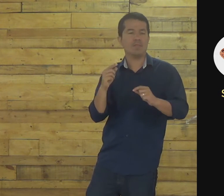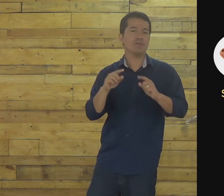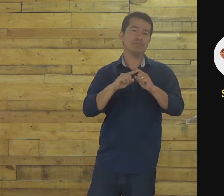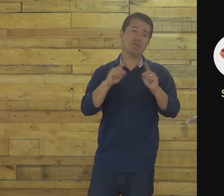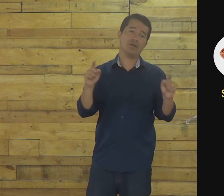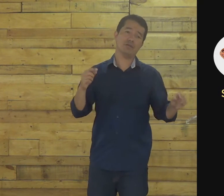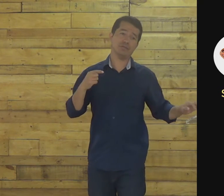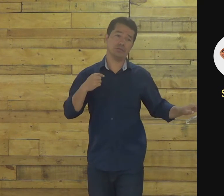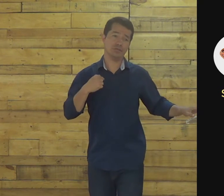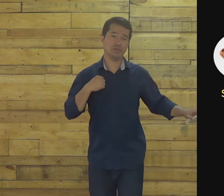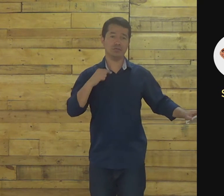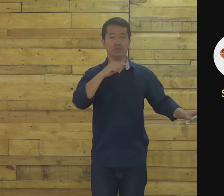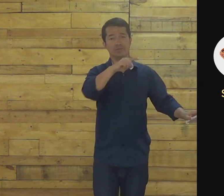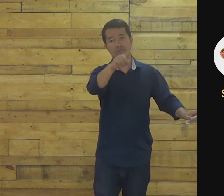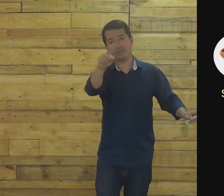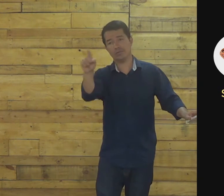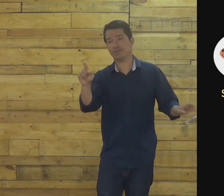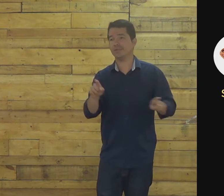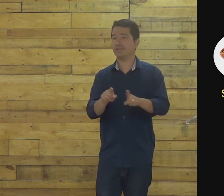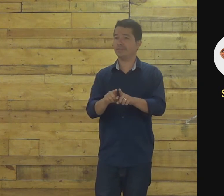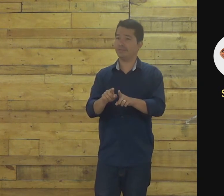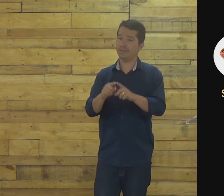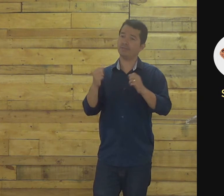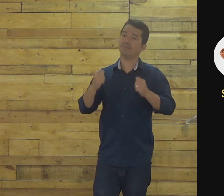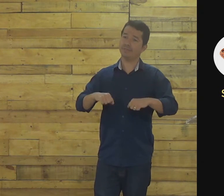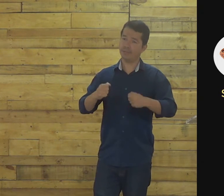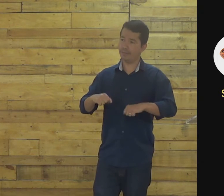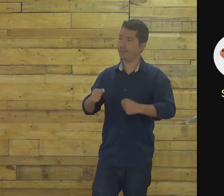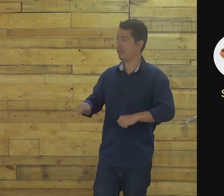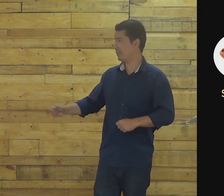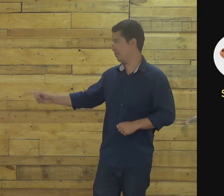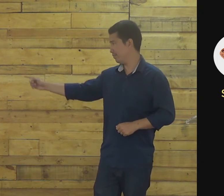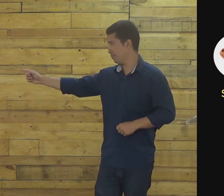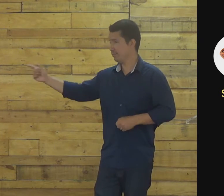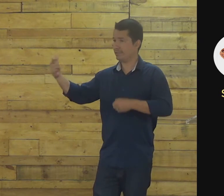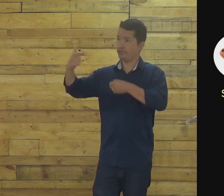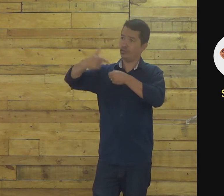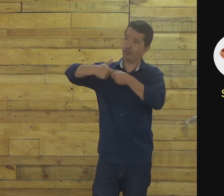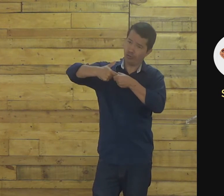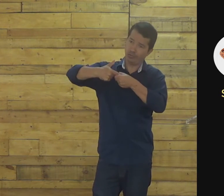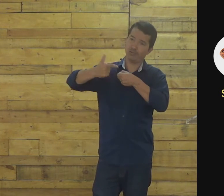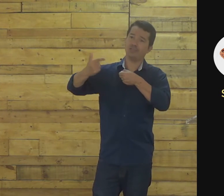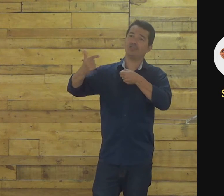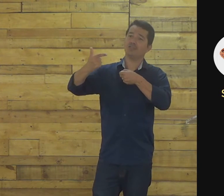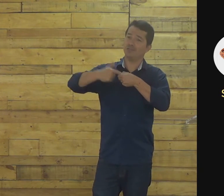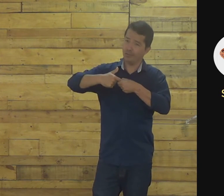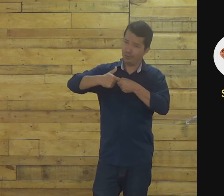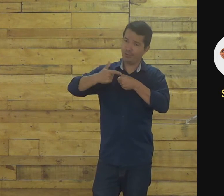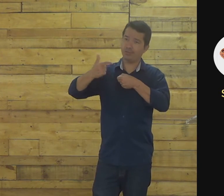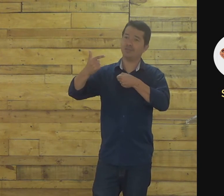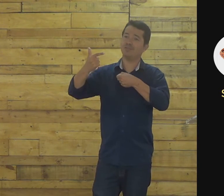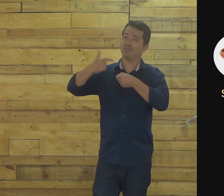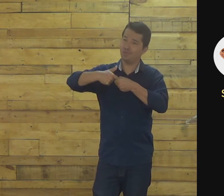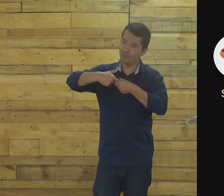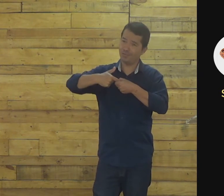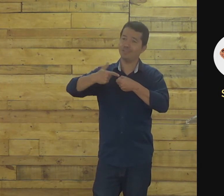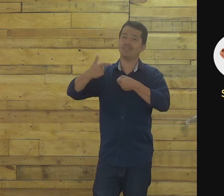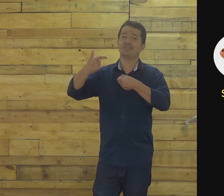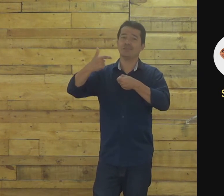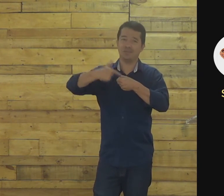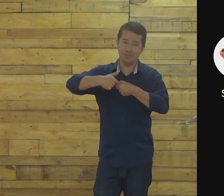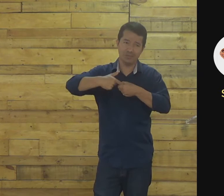se acabando, vai se findando. E conosco acontece o mesmo. Nós precisamos ser